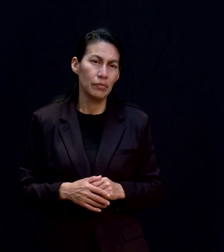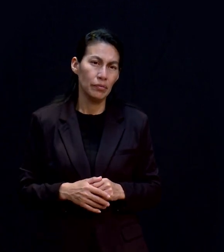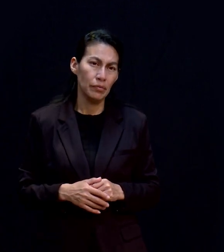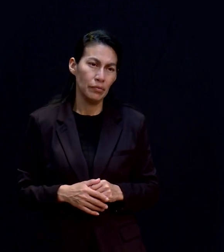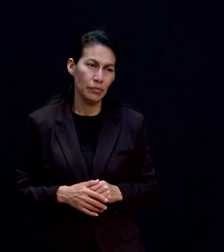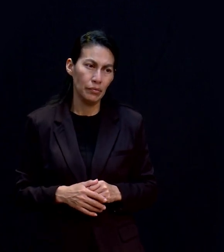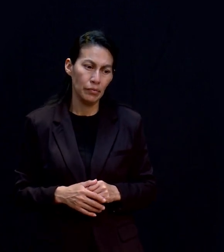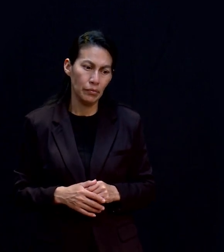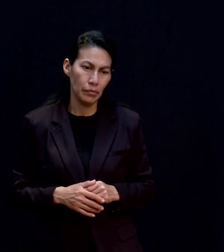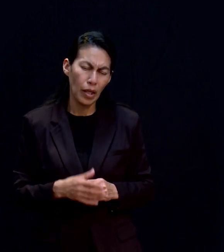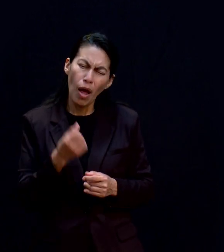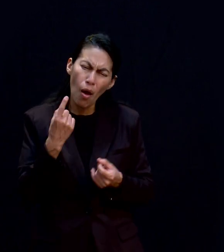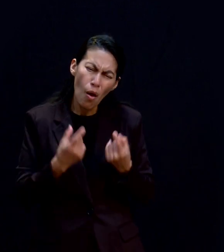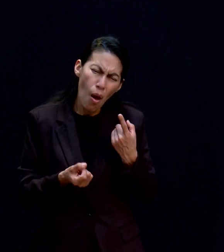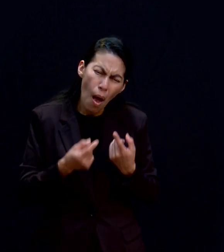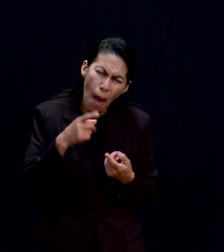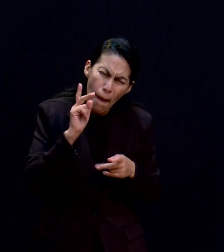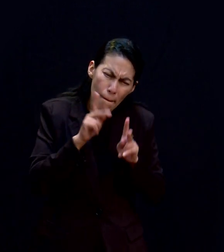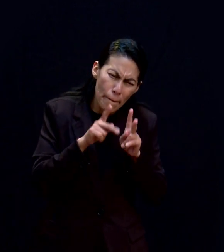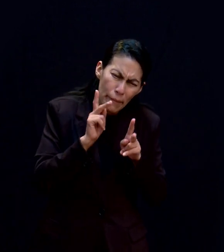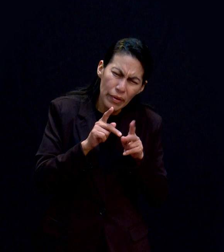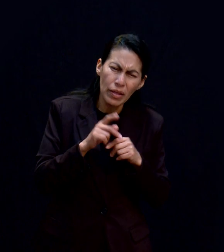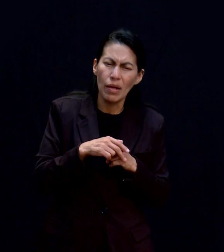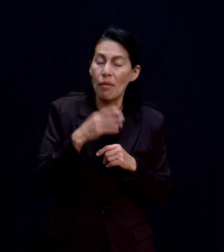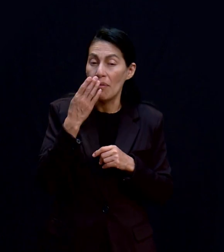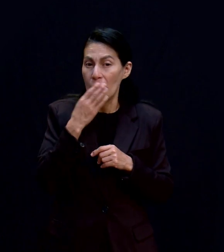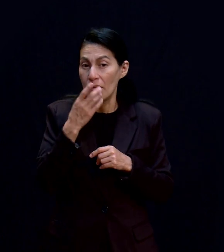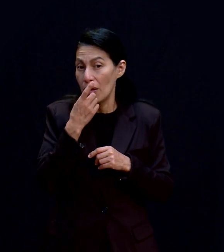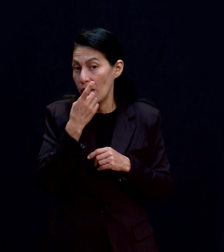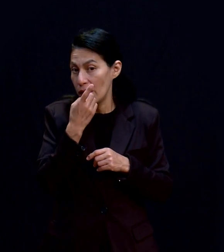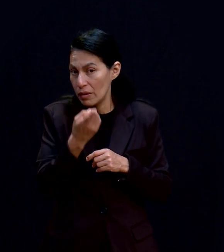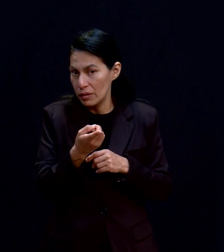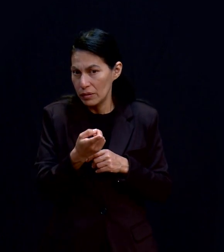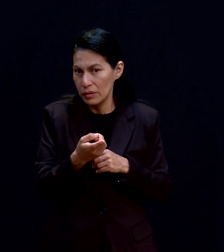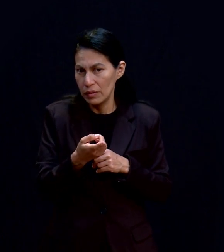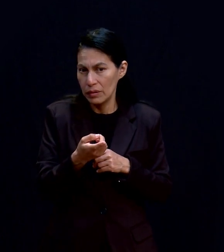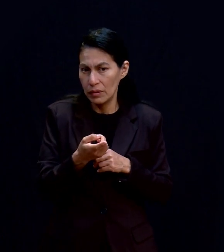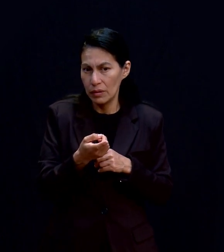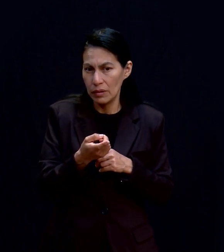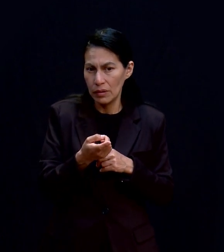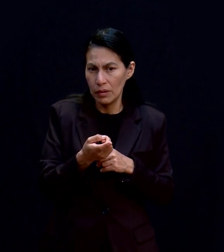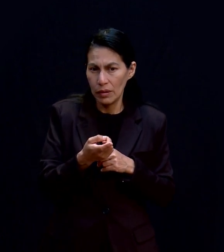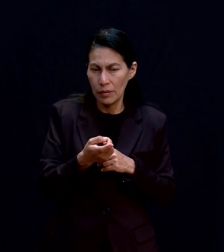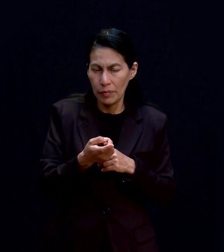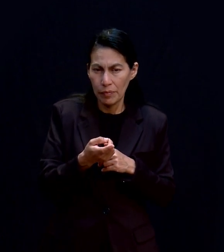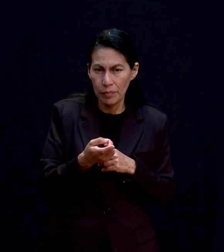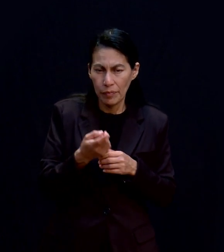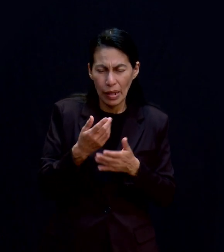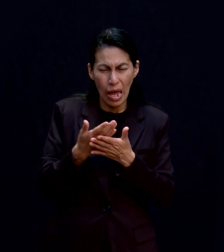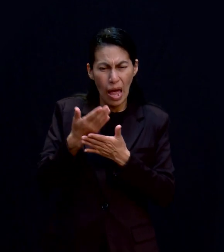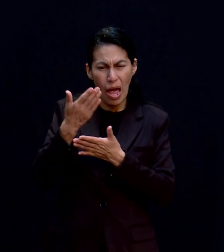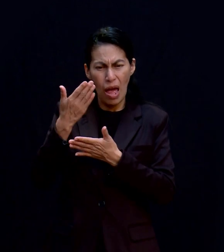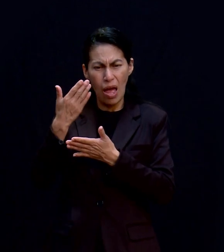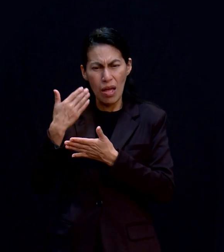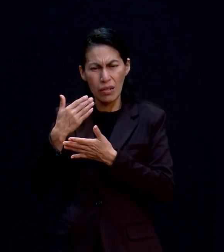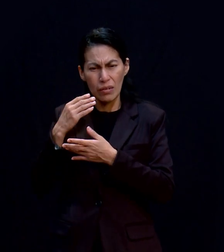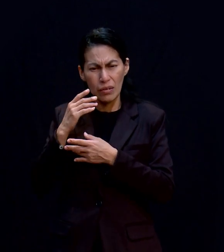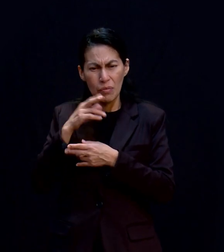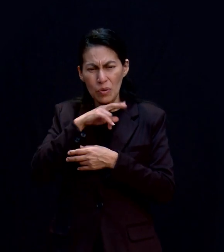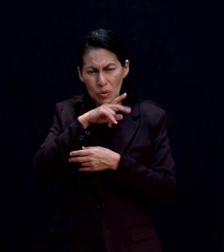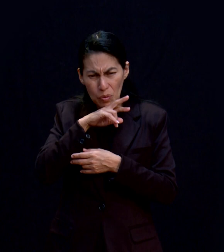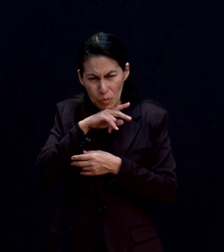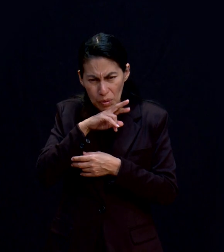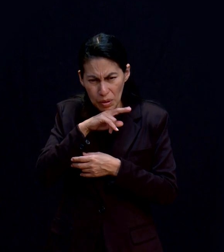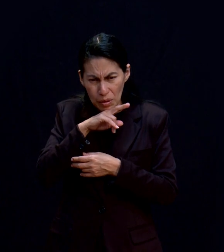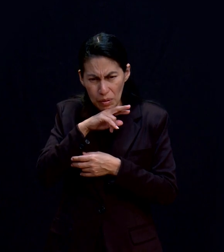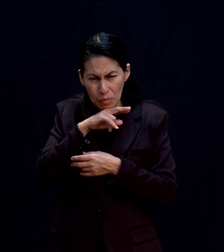y como usted ha dicho acertadamente y como la biblia nos enseña antes de que nosotros nos preocupemos o